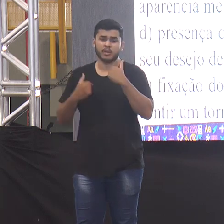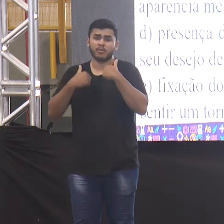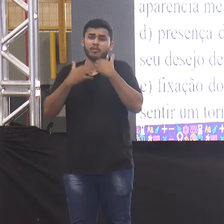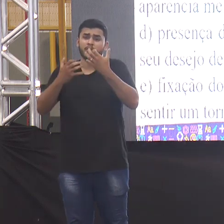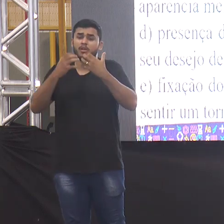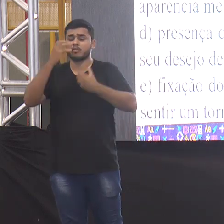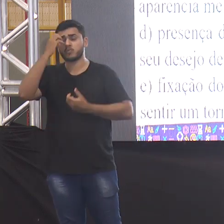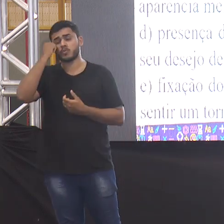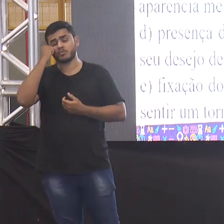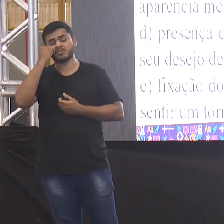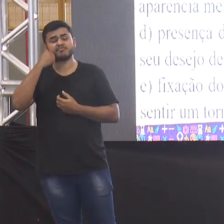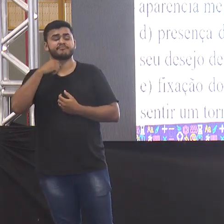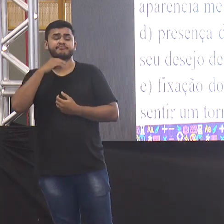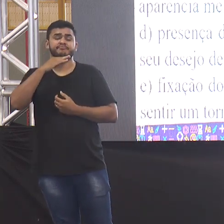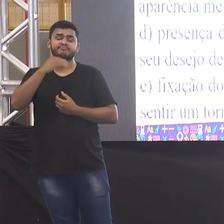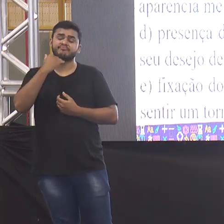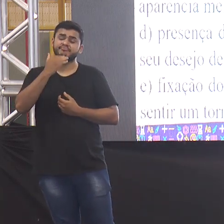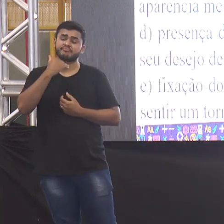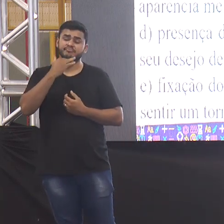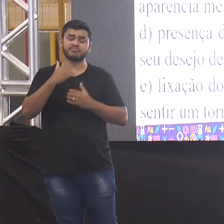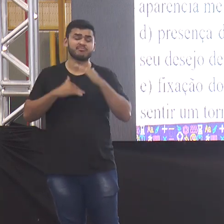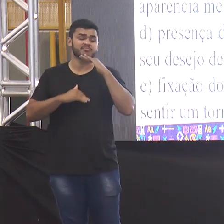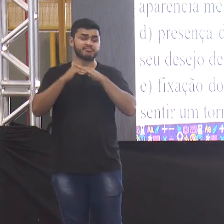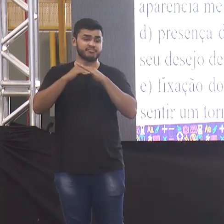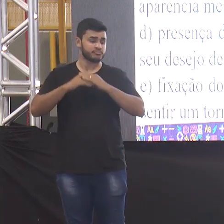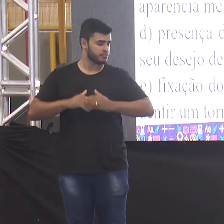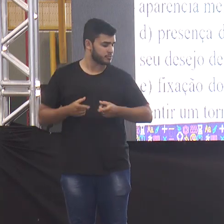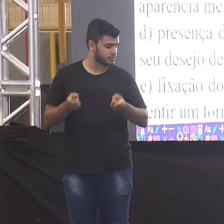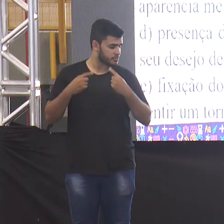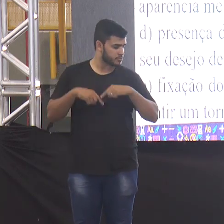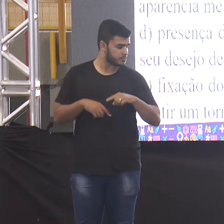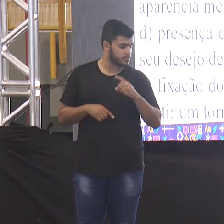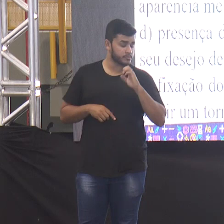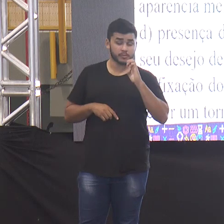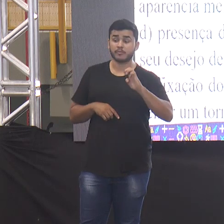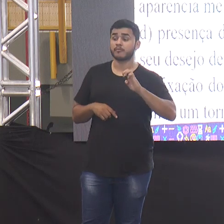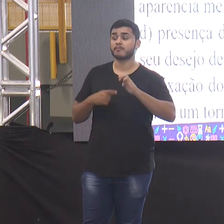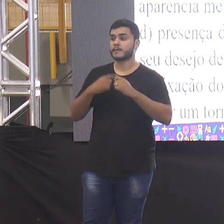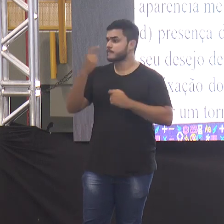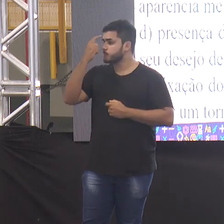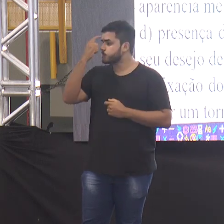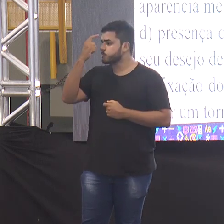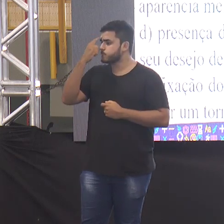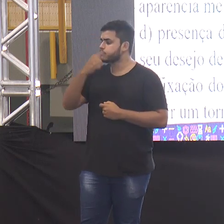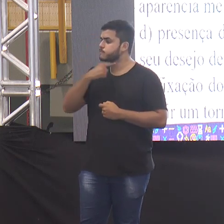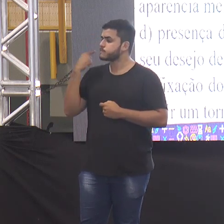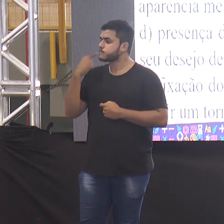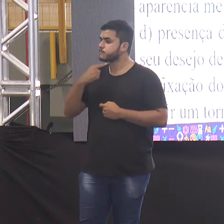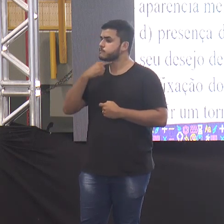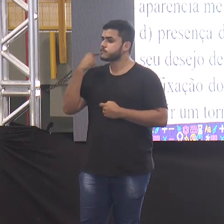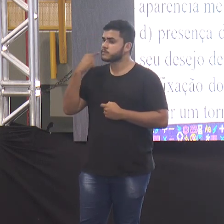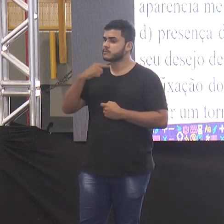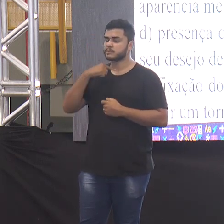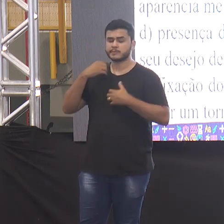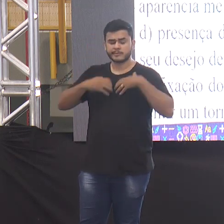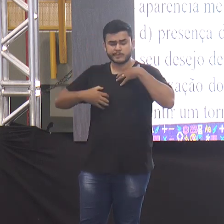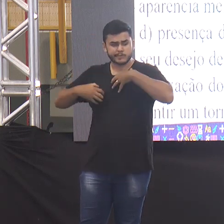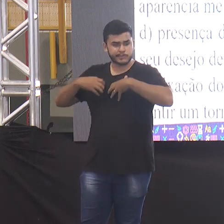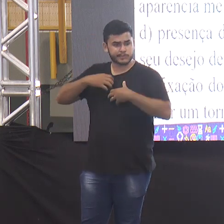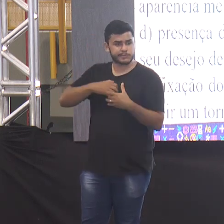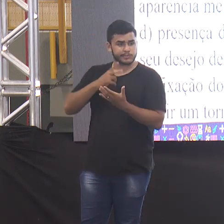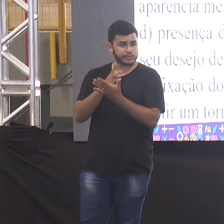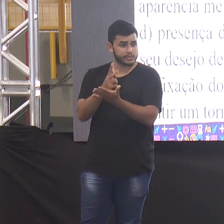dormir, ou a fixação do eu lírico pela ideia da morte, o que o leva a sentir um tormento